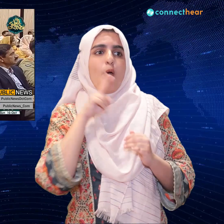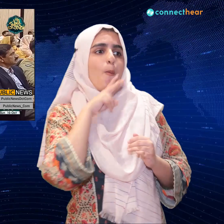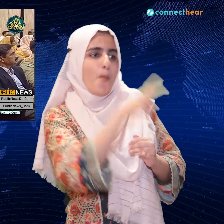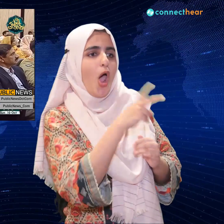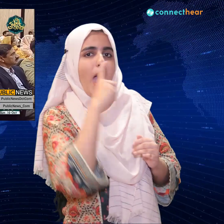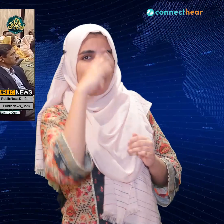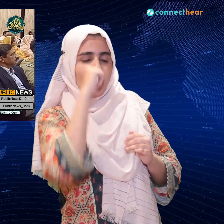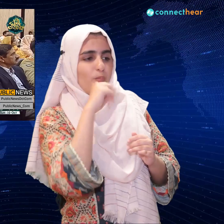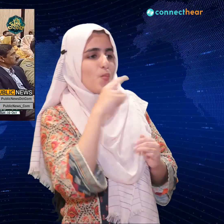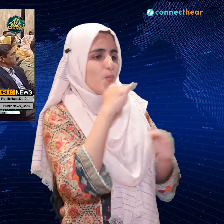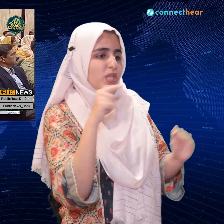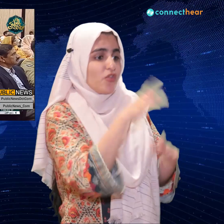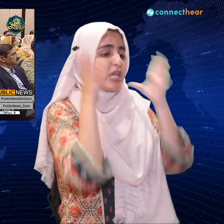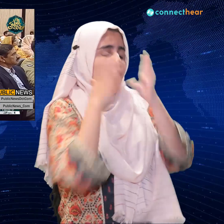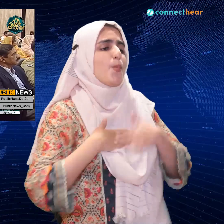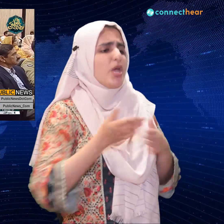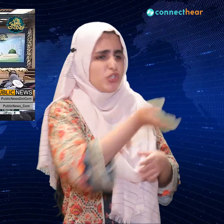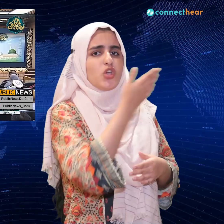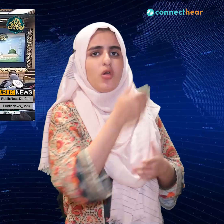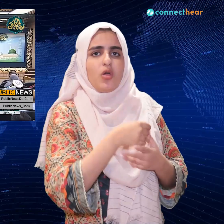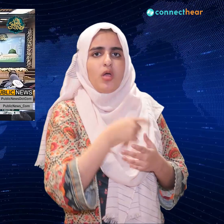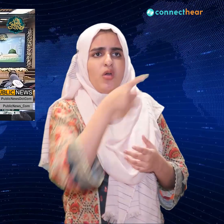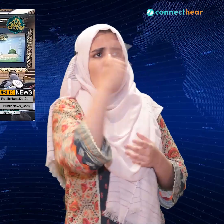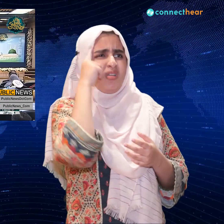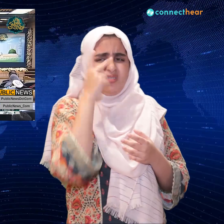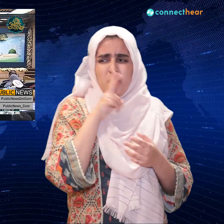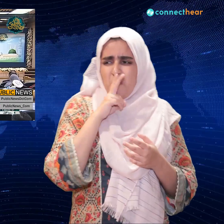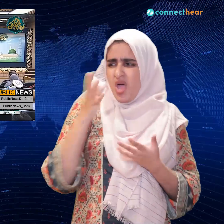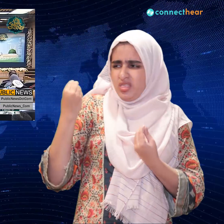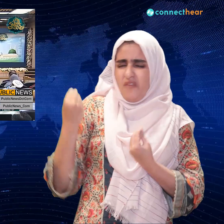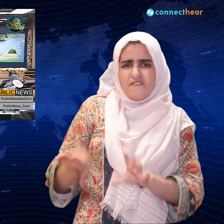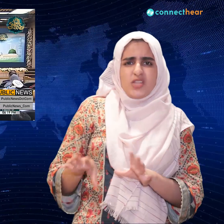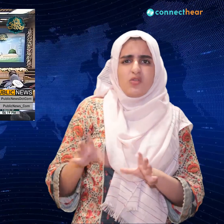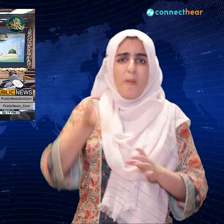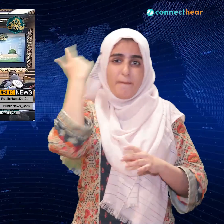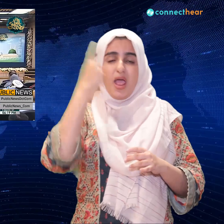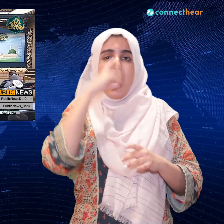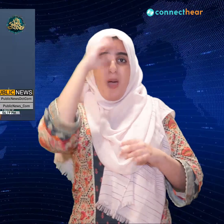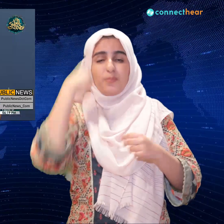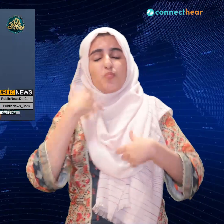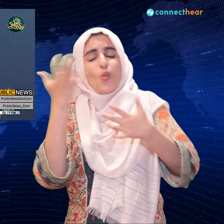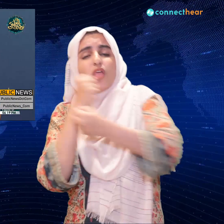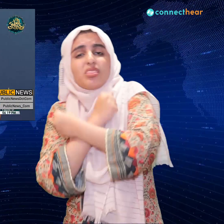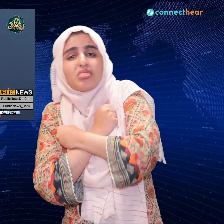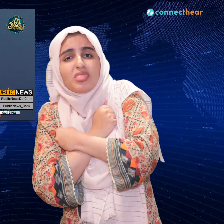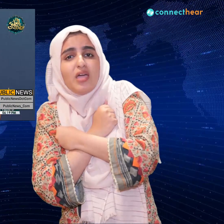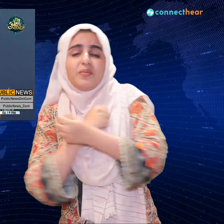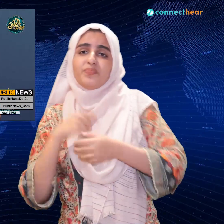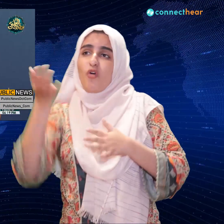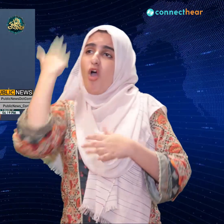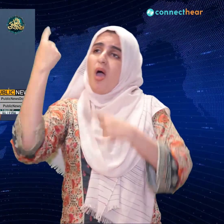کہ جی یہ تم یہ پڑھو، نماز پڑھو، وہ کہتے ہیں یہ پتہ نہیں کون سی باتیں کر رہی ہیں. میری والدہ جس کے میں بہت پیار کرتا تھا، وہ مجھے سارا وقت کہتی رہتی